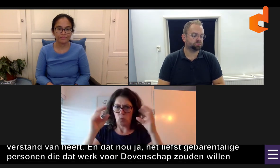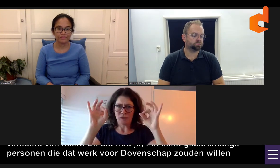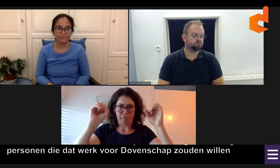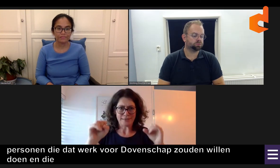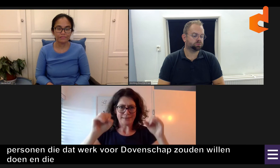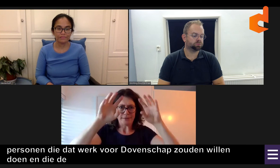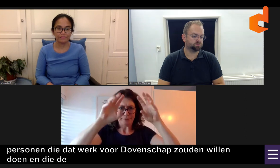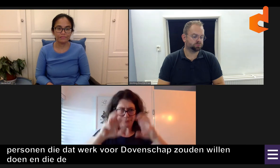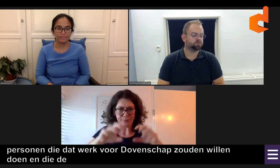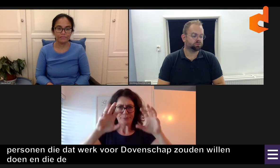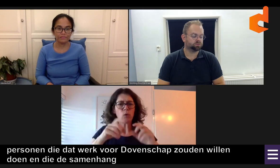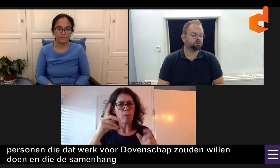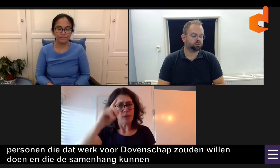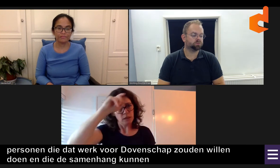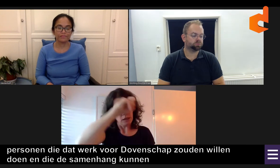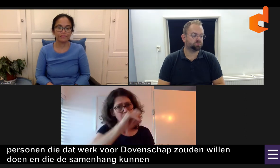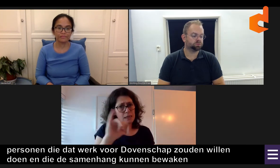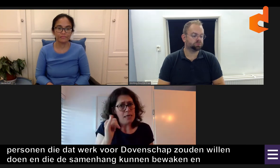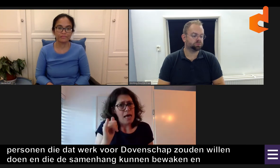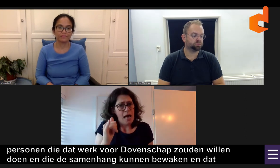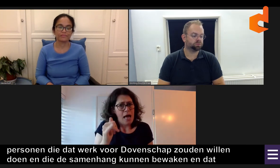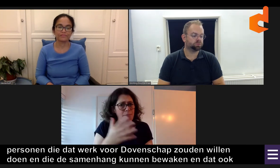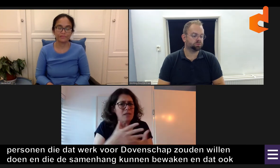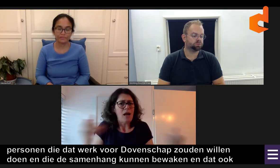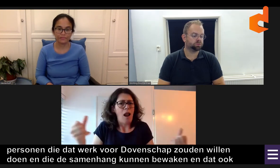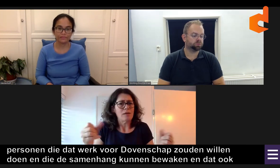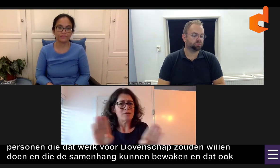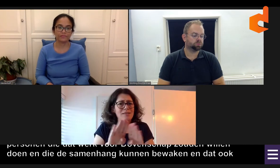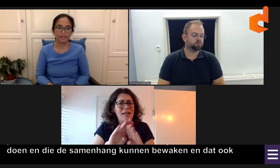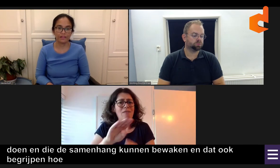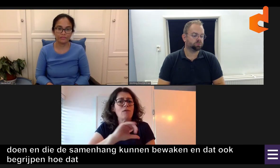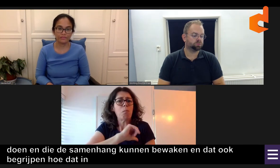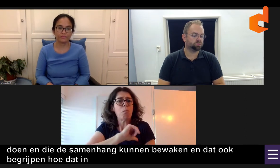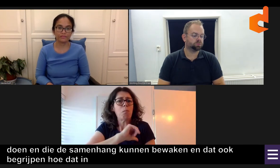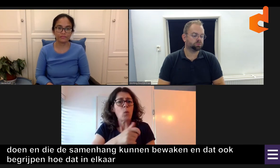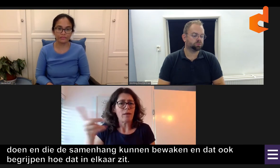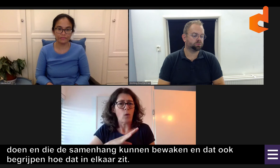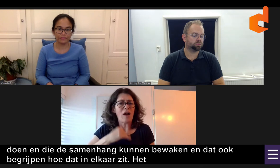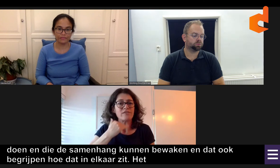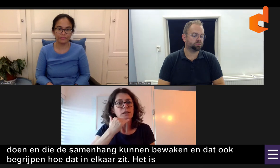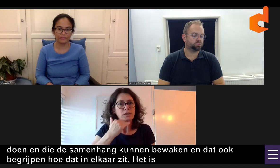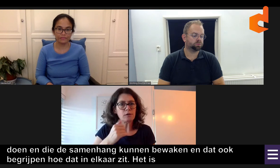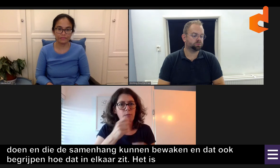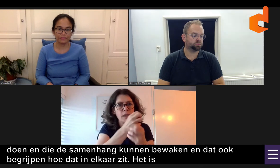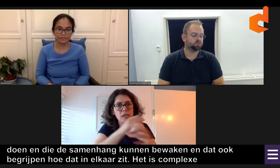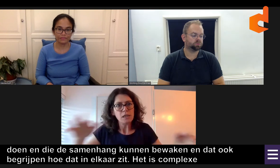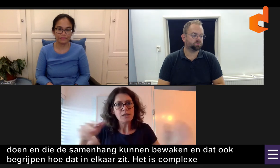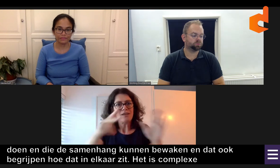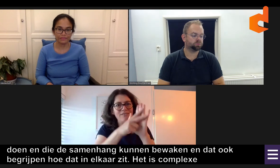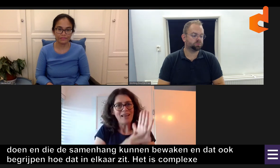kunnen bewaken en die ook begrijpen hoe dat in elkaar zit. Ja, het is een complexe materie, zeker. En